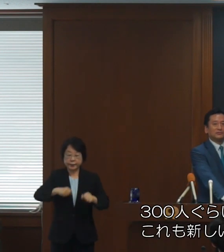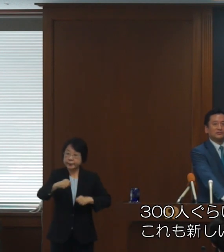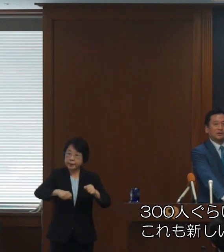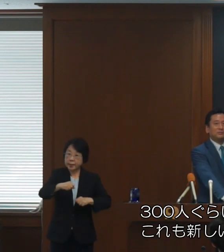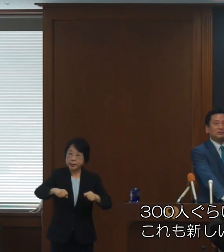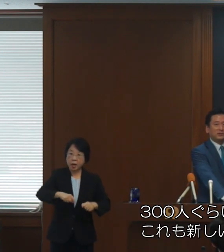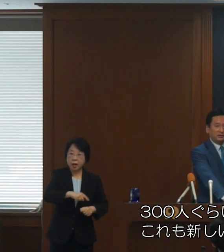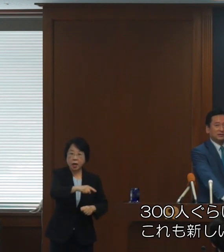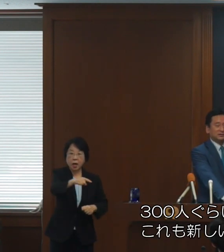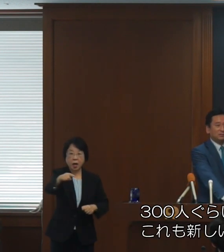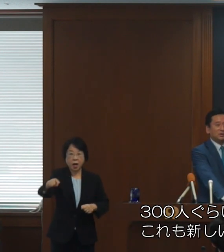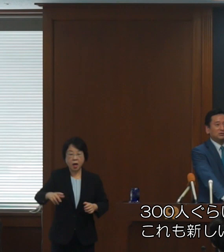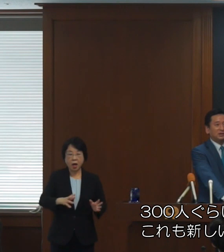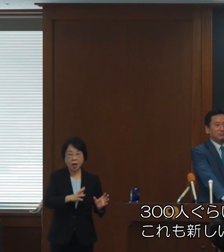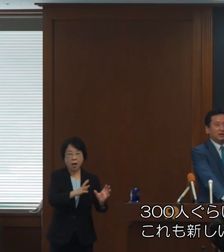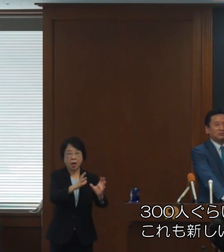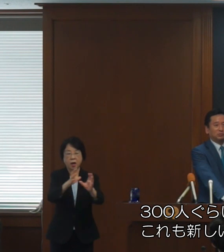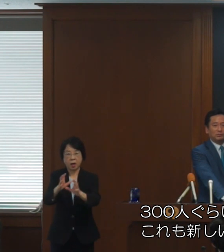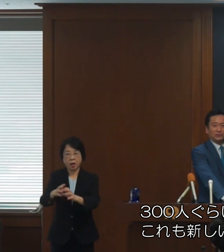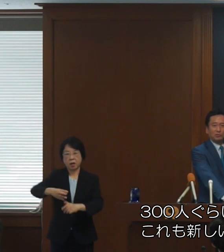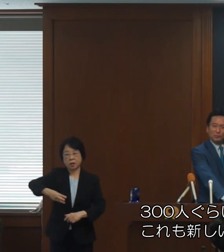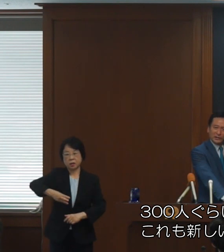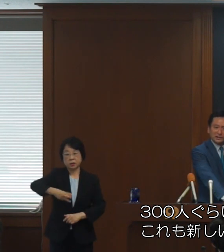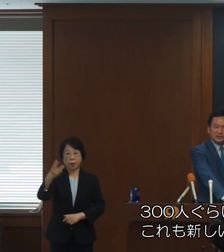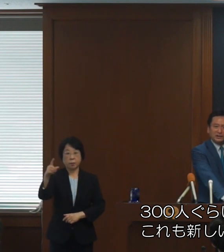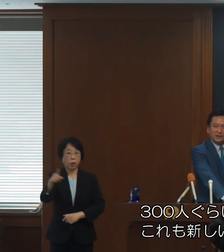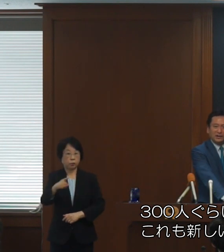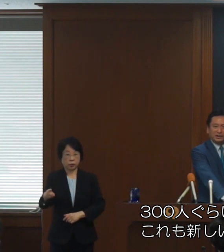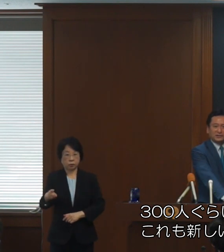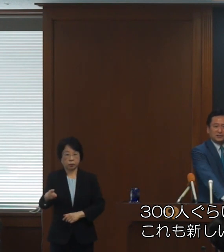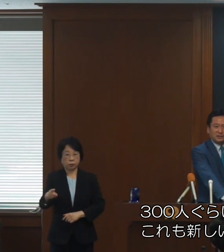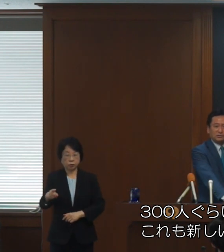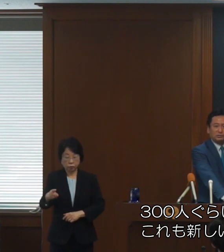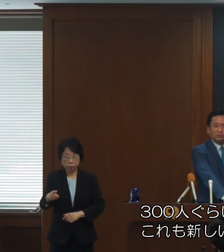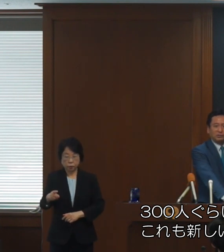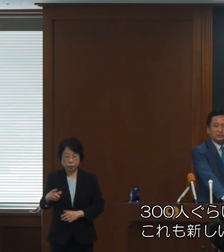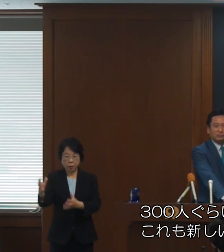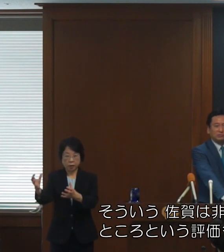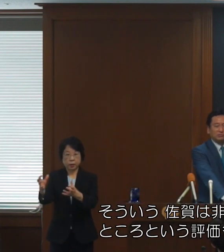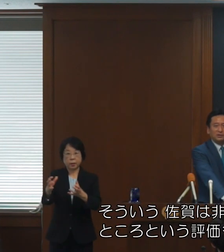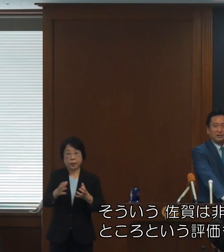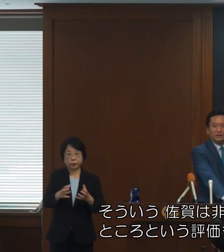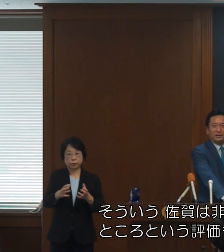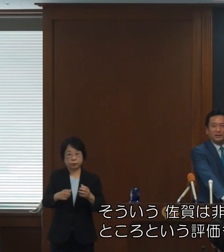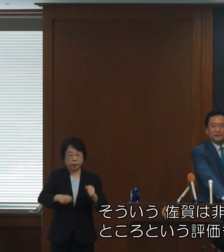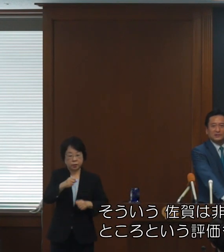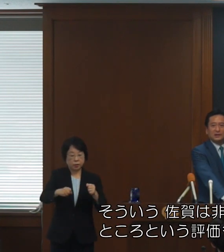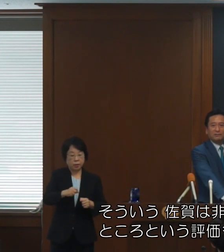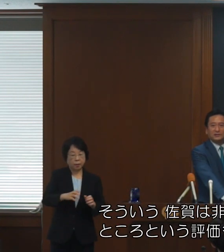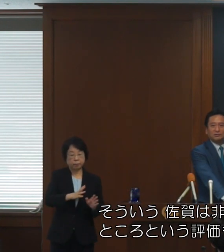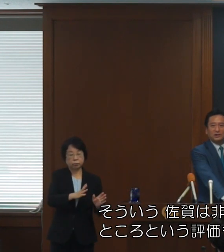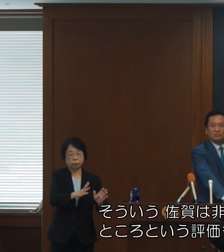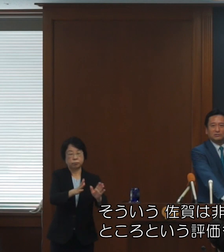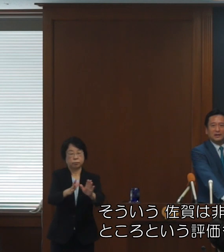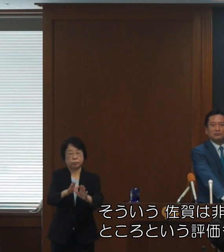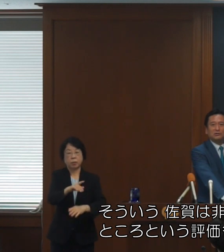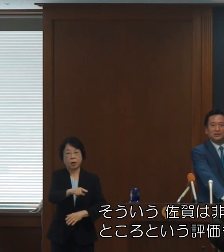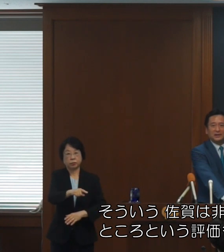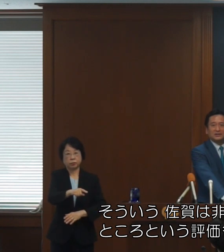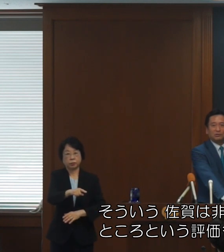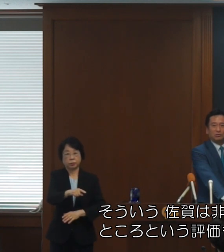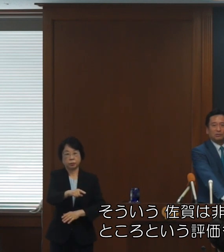300名300人300人に回るということでこれも新しい形かなということでそういう佐川は非常